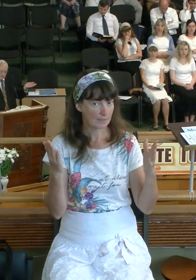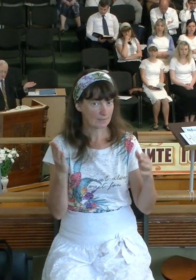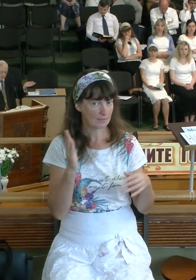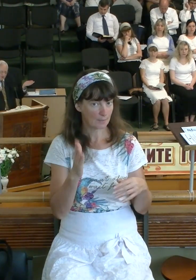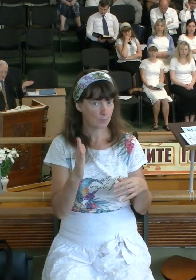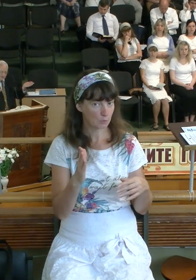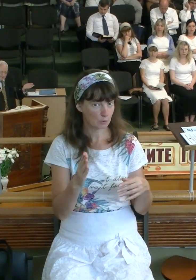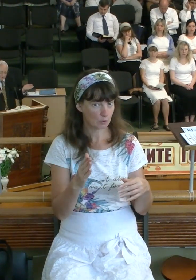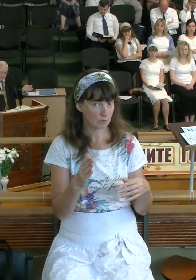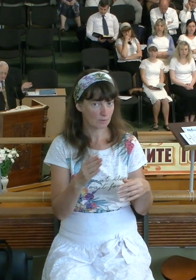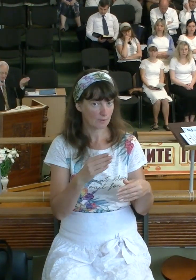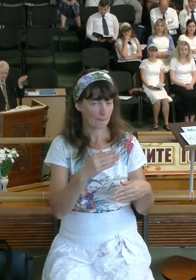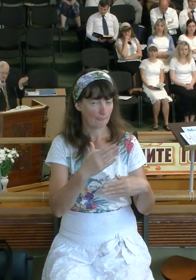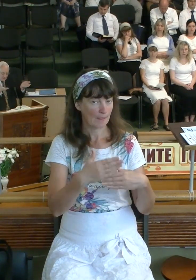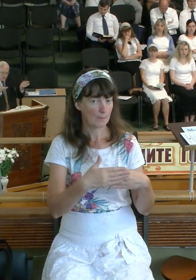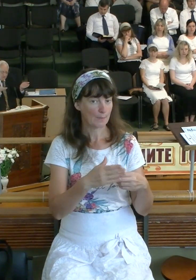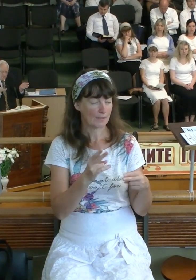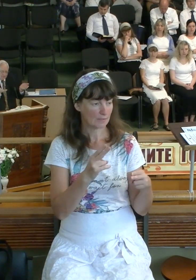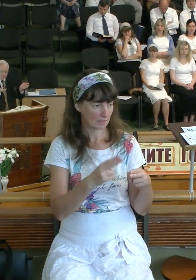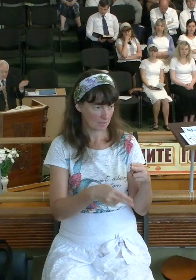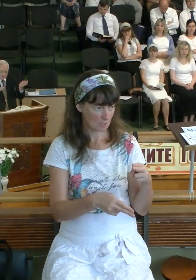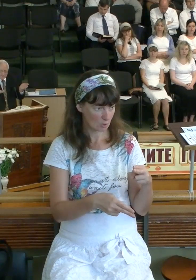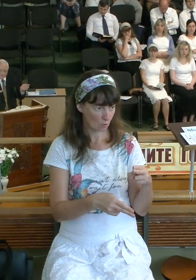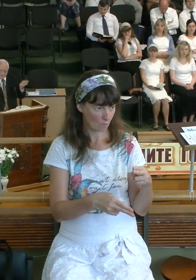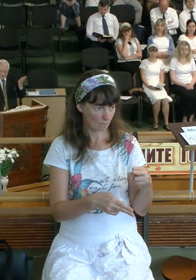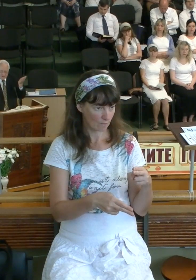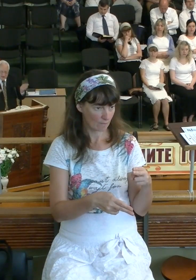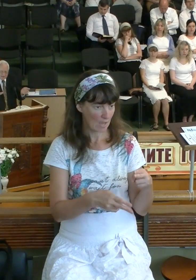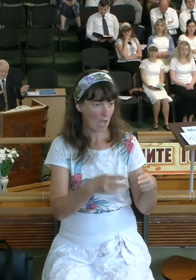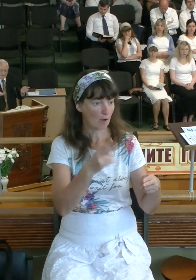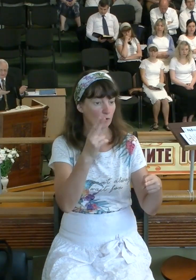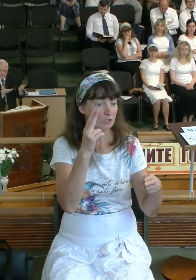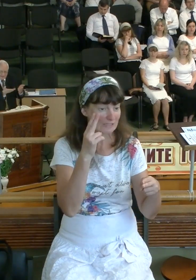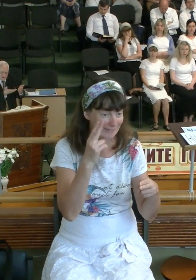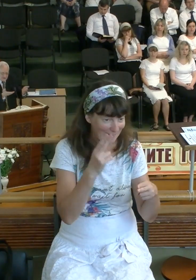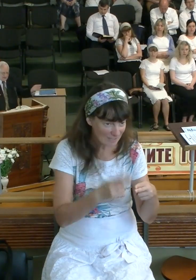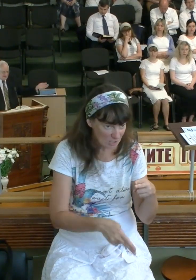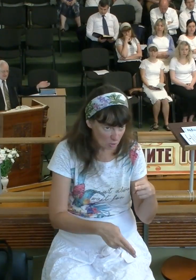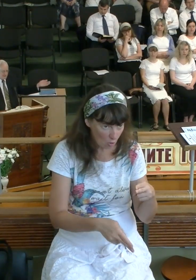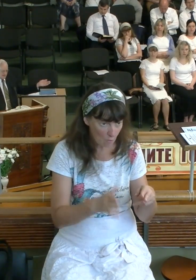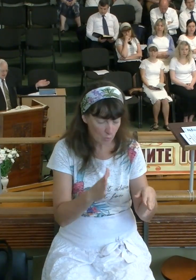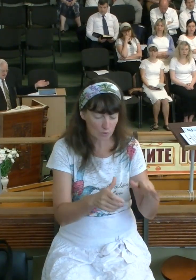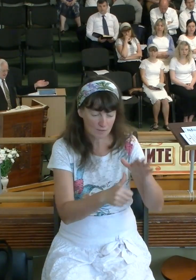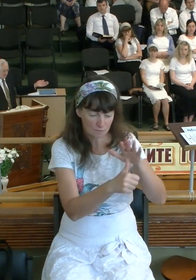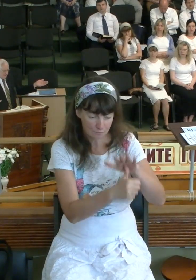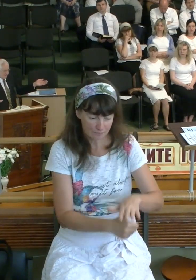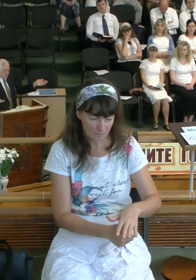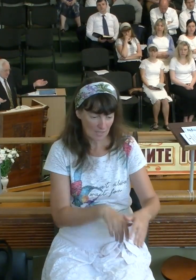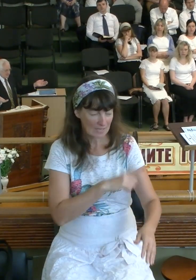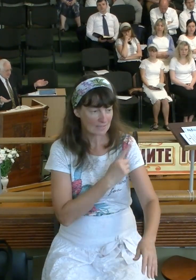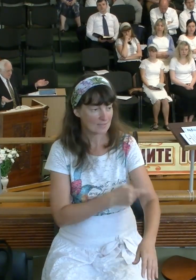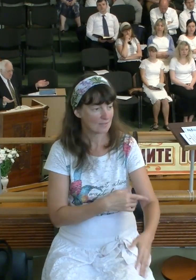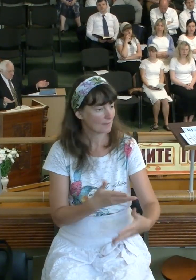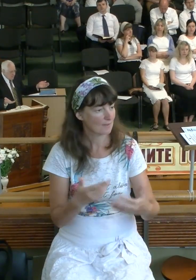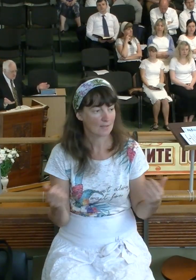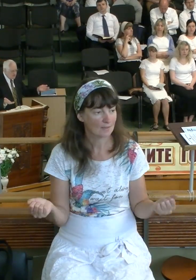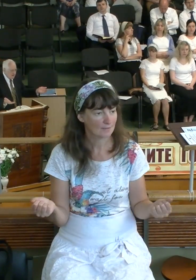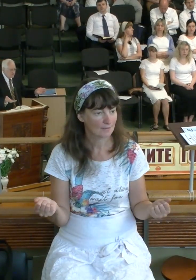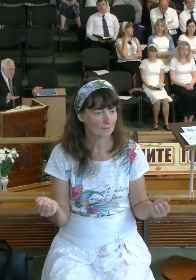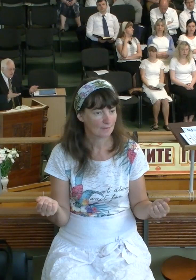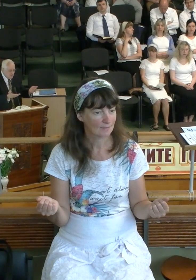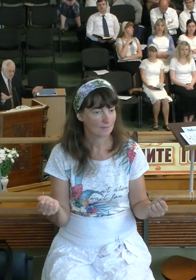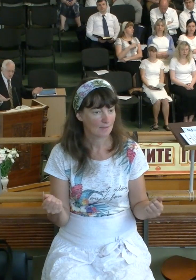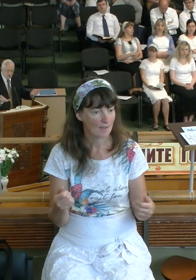подходить к концу, и вот к концу будет совершенное низложение силы. То есть народ